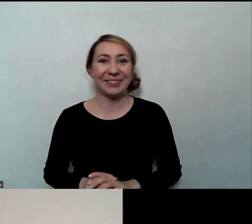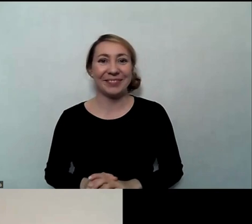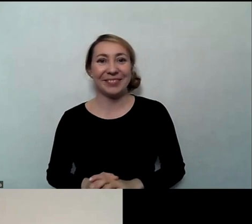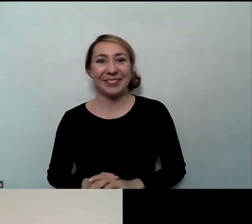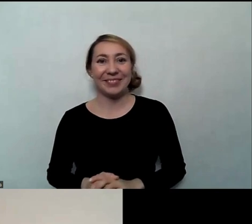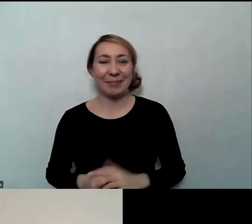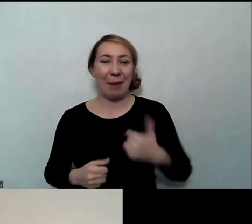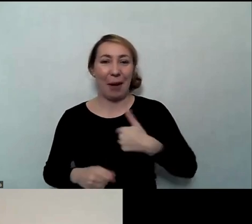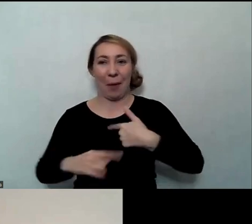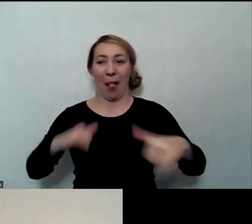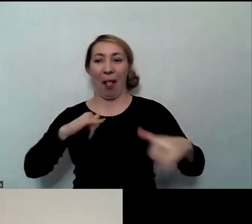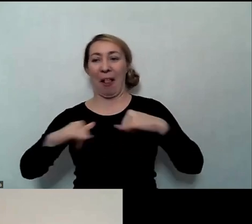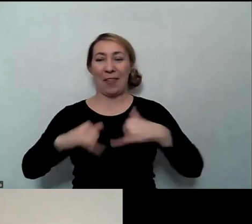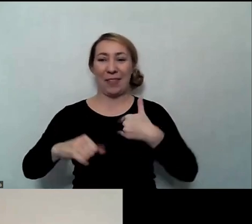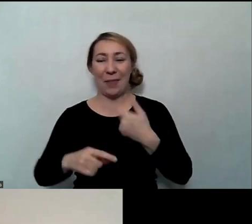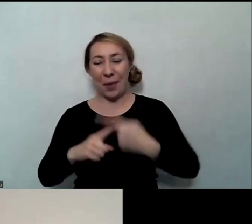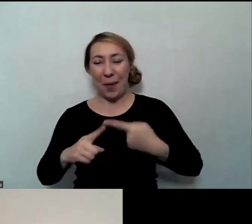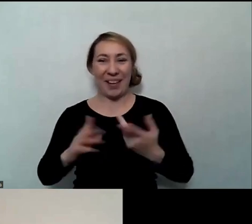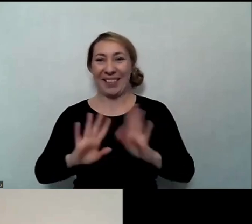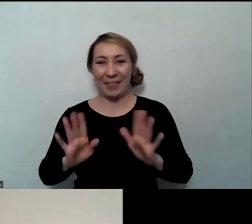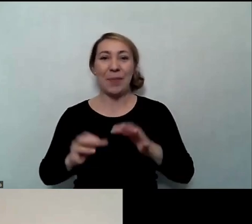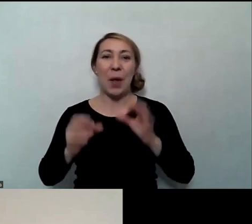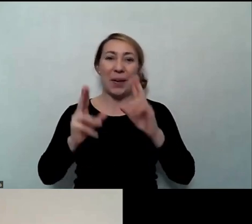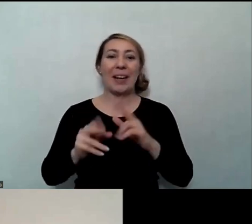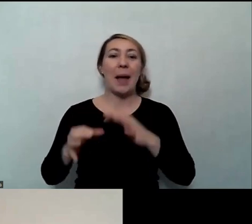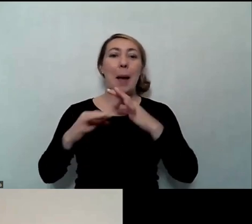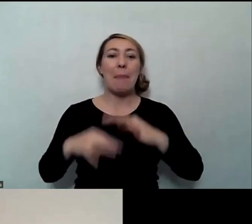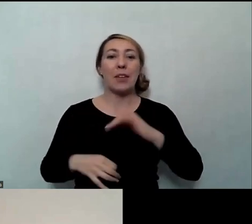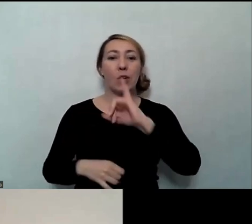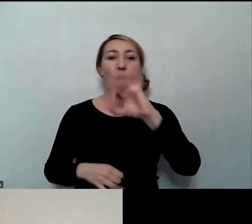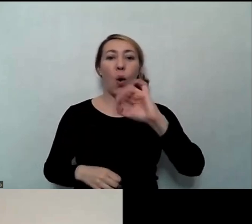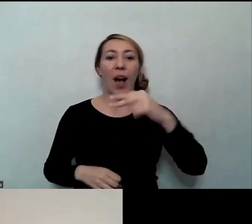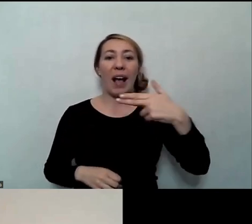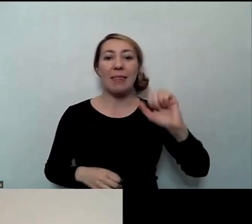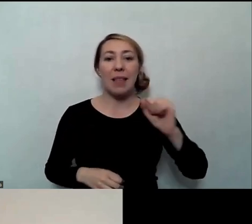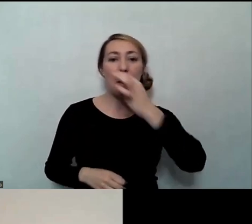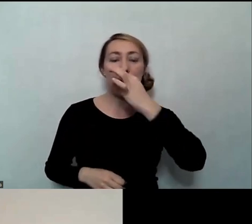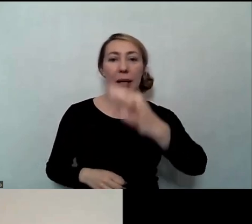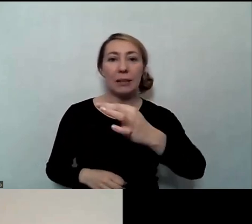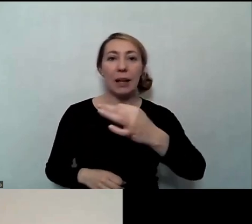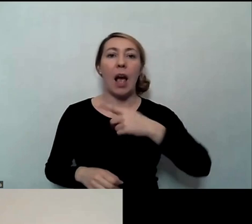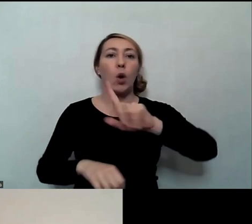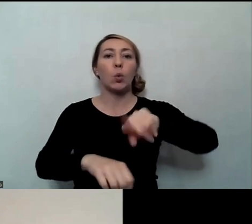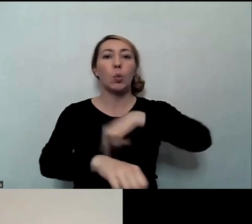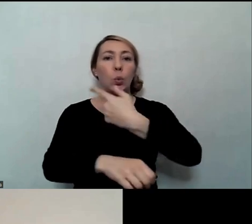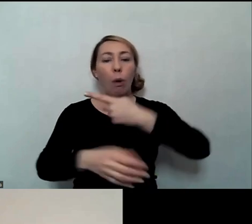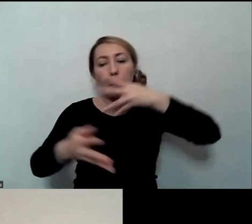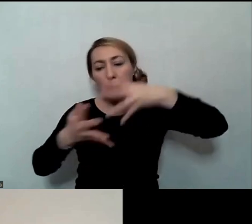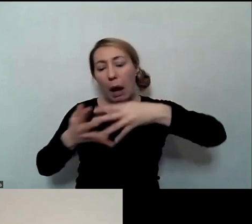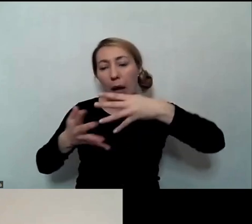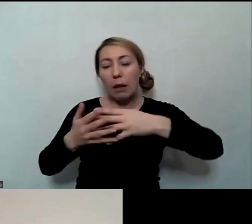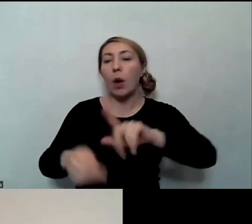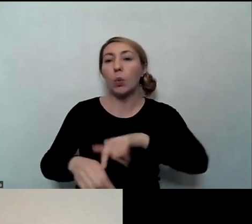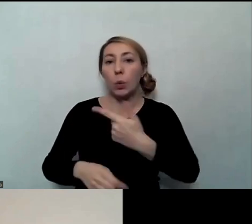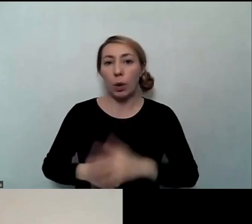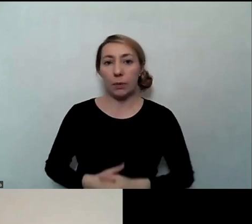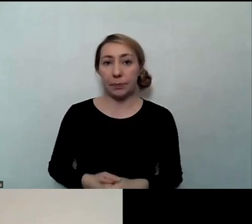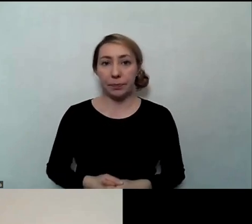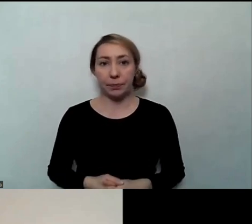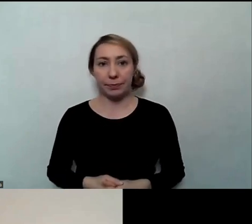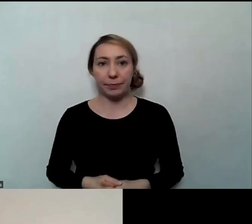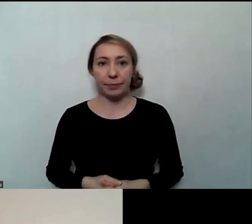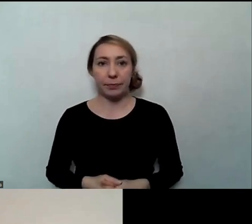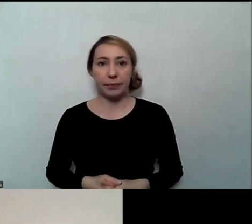się nie porządziłam za bardzo. Pani Joanna też pytała, ile trwa to badanie. To